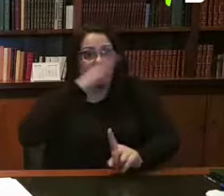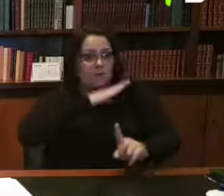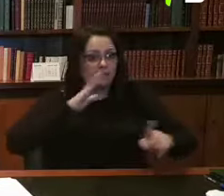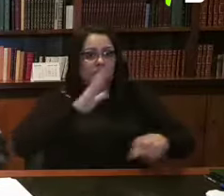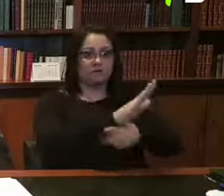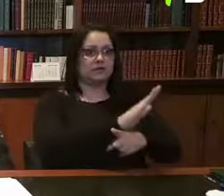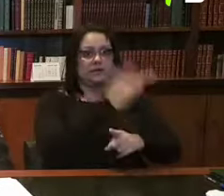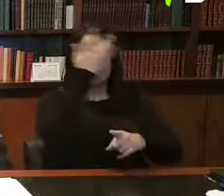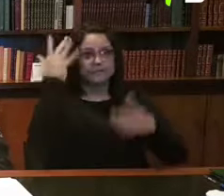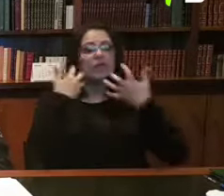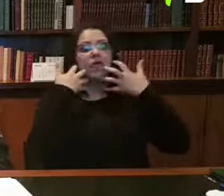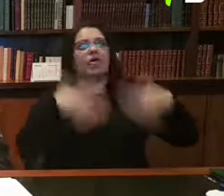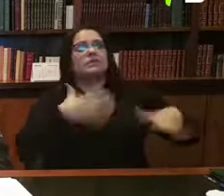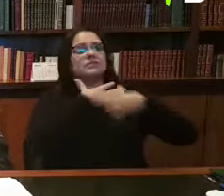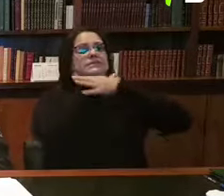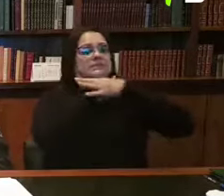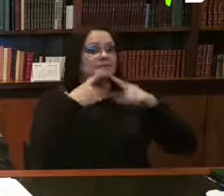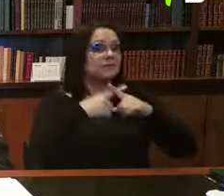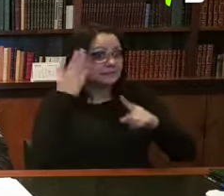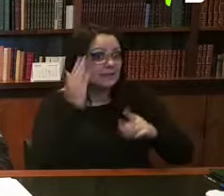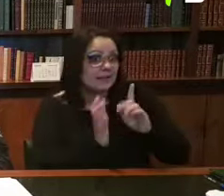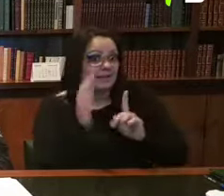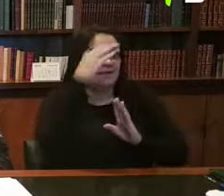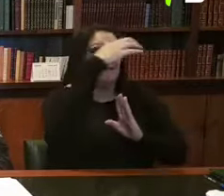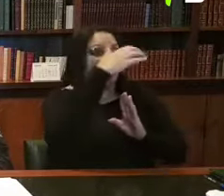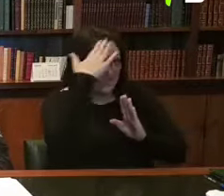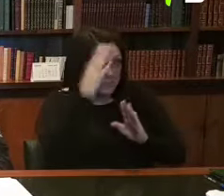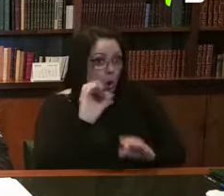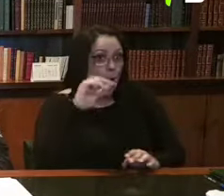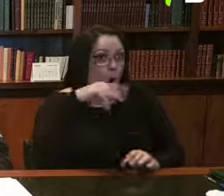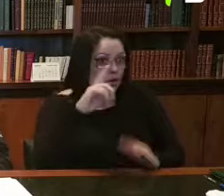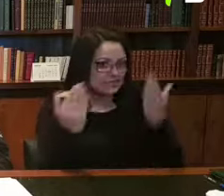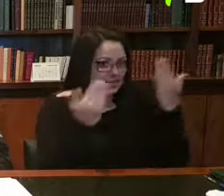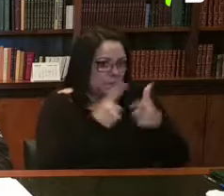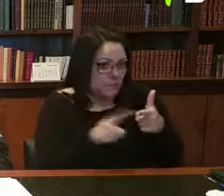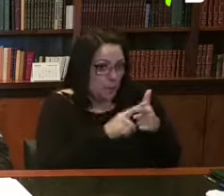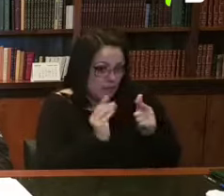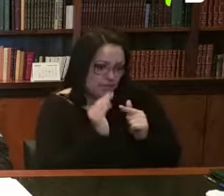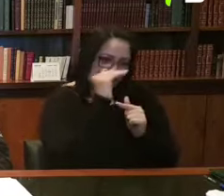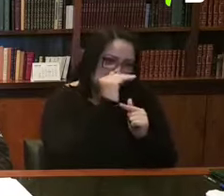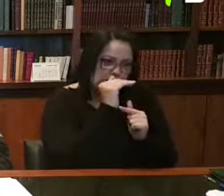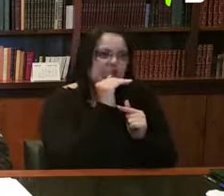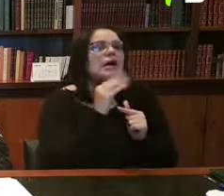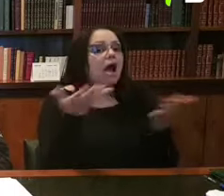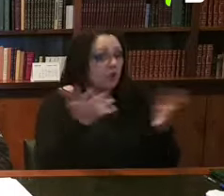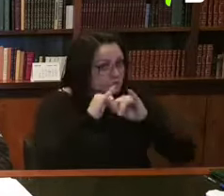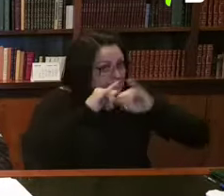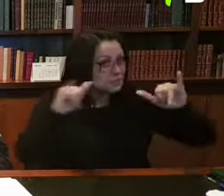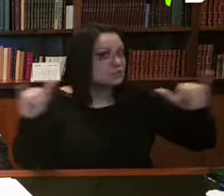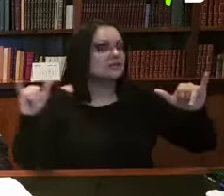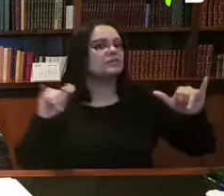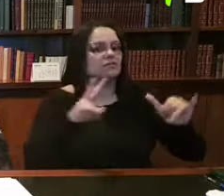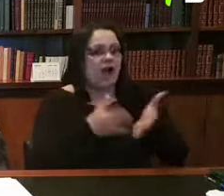para os brasileiros não se afogar nessa primeira onda de saúde por shopping da saúde então tanto que o senhor agora tá anunciando não é isso